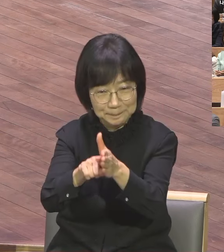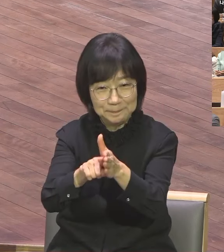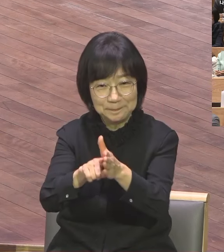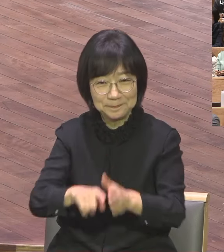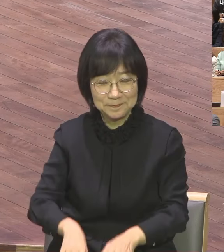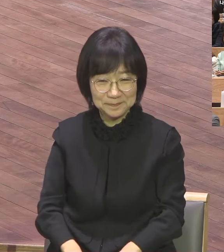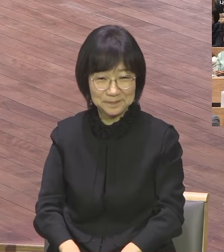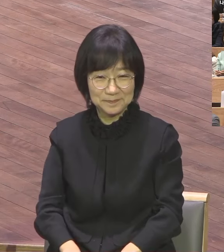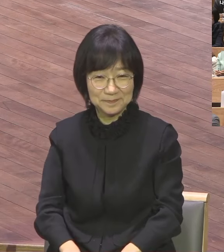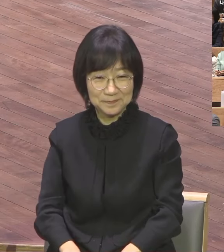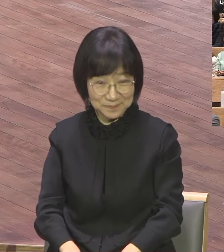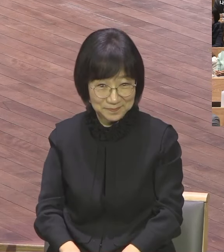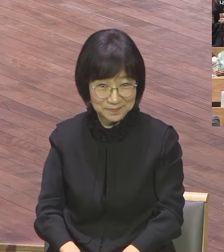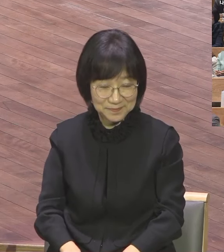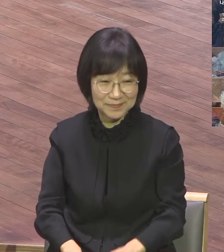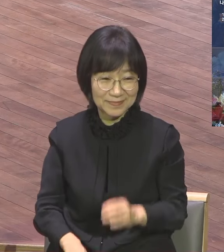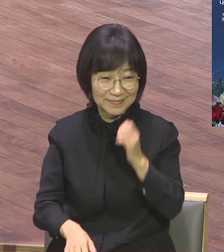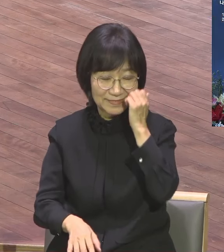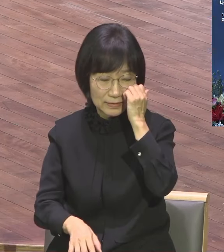코로나 때 무슨 헌당을 합니까?